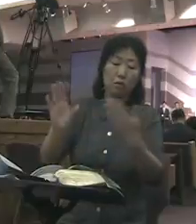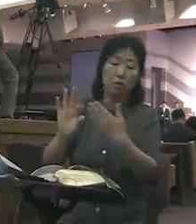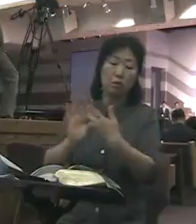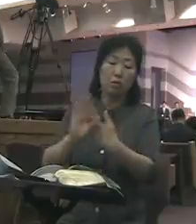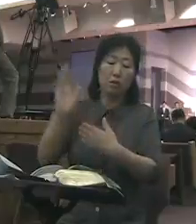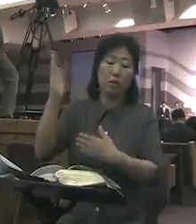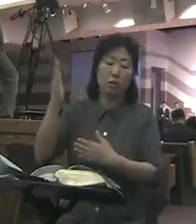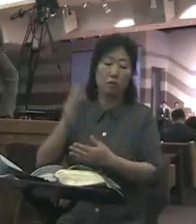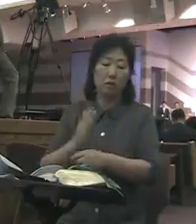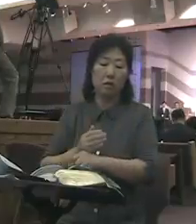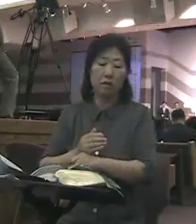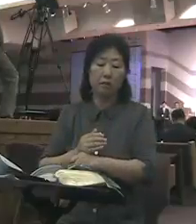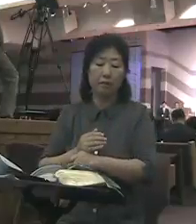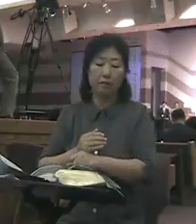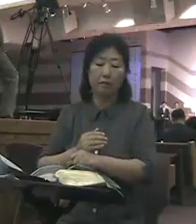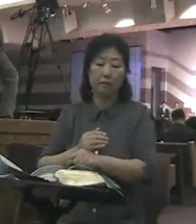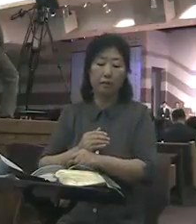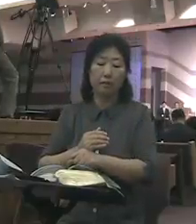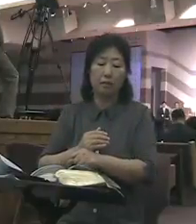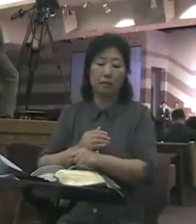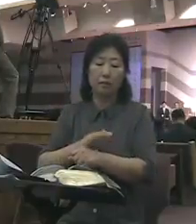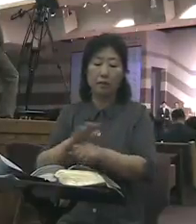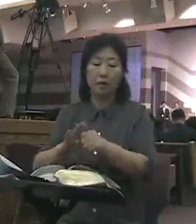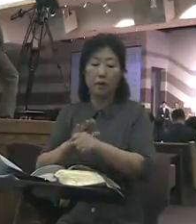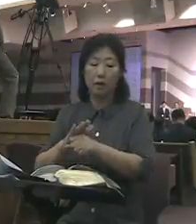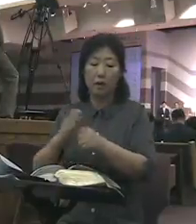사랑의 한국학교 가락기 신청 현관에 부스가 마련되어 있습니다.